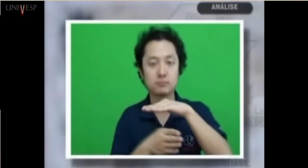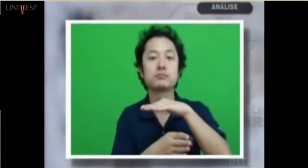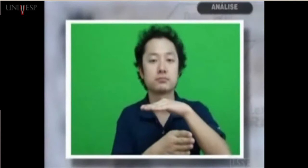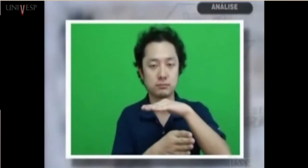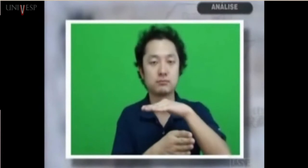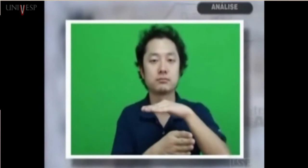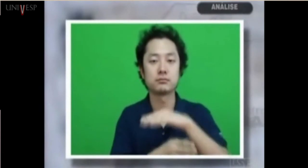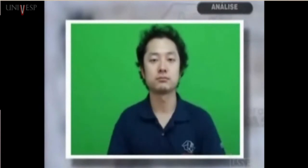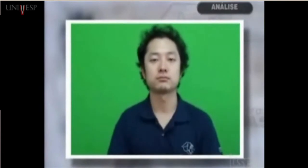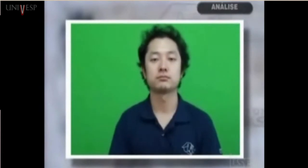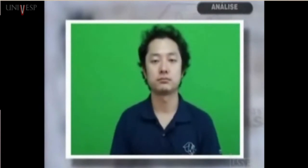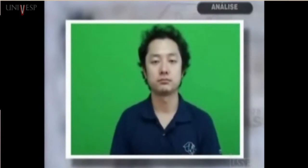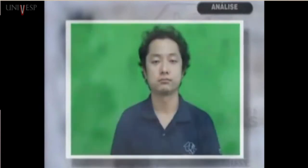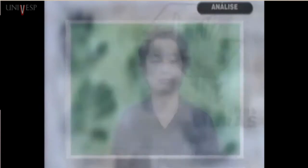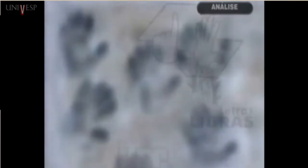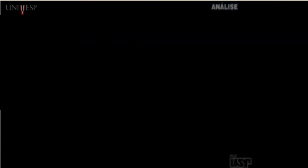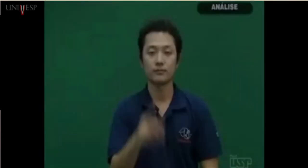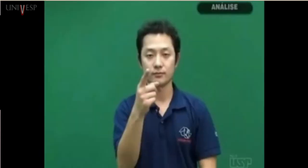Ele entrou.